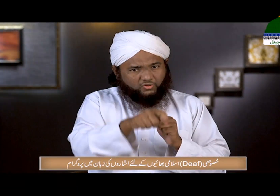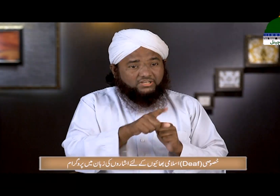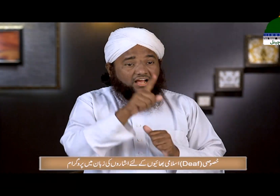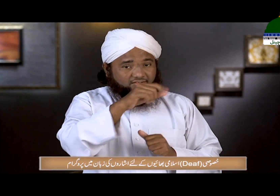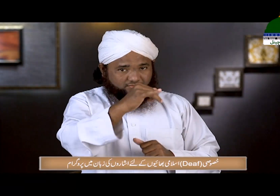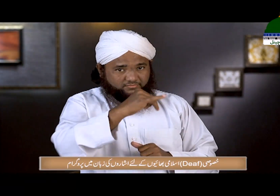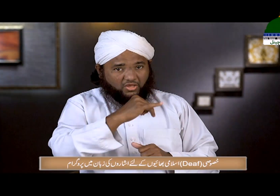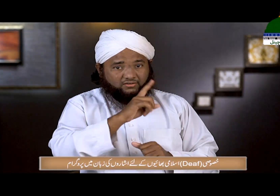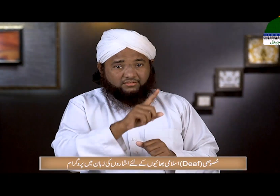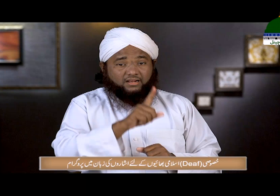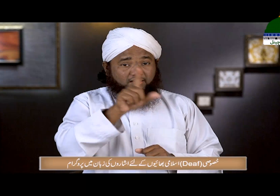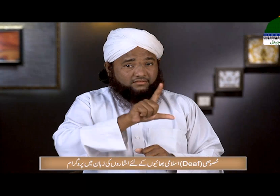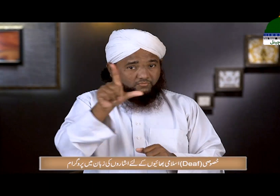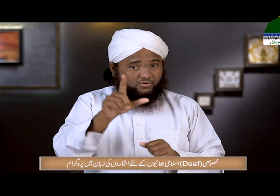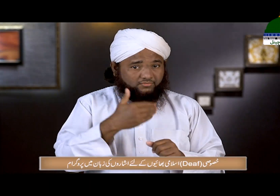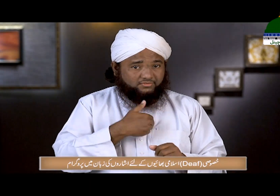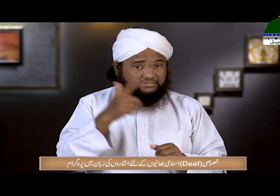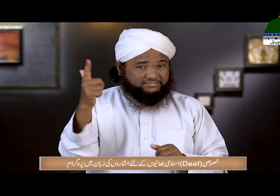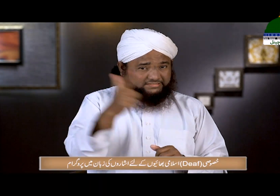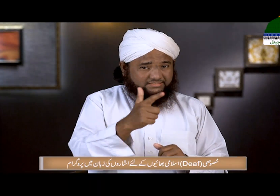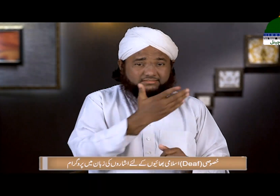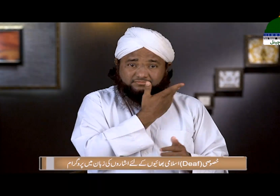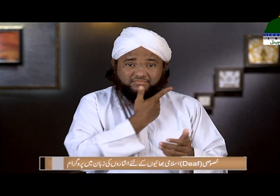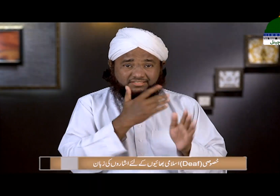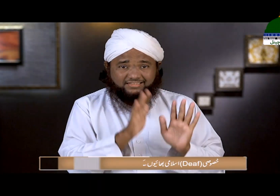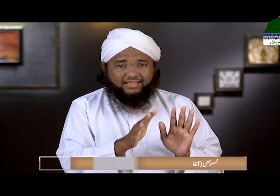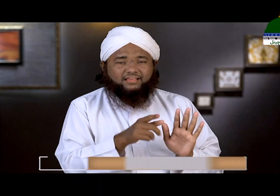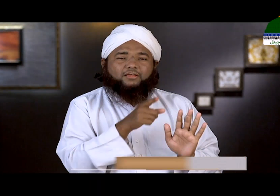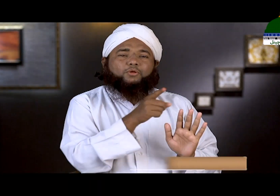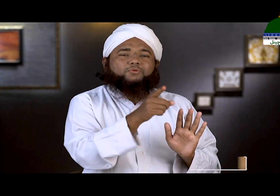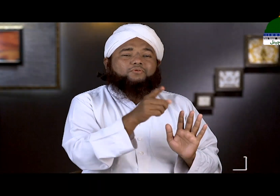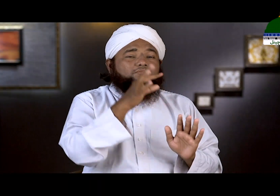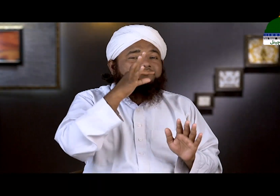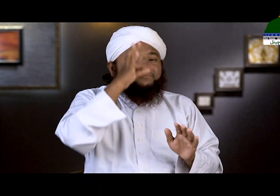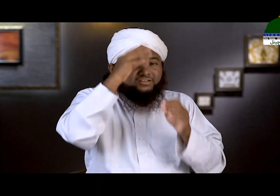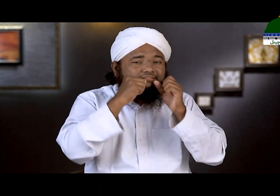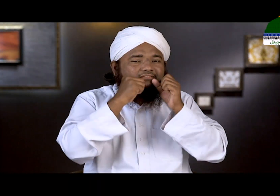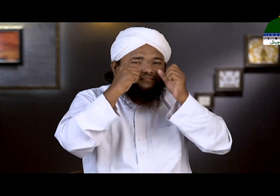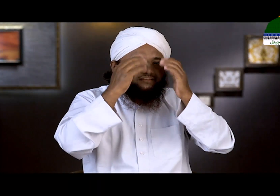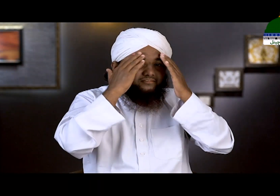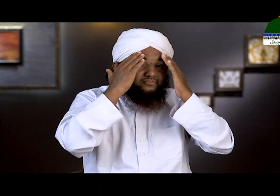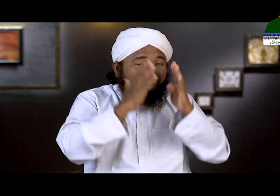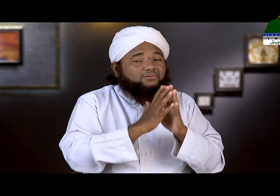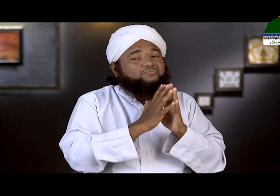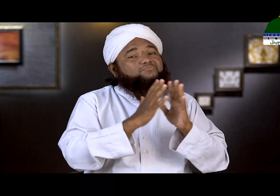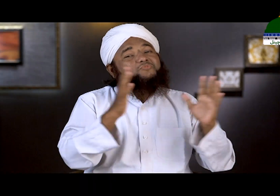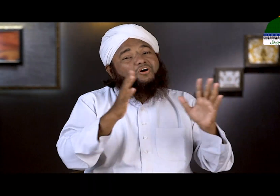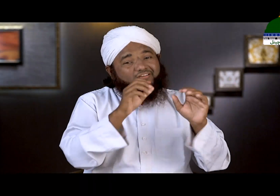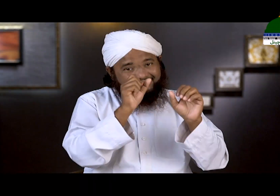موسیٰ اگر میرا قرب چاہتے ہو تو میرے محبوب صلی اللہ علیہ وآلہ وسلم پر کثرت سے درود